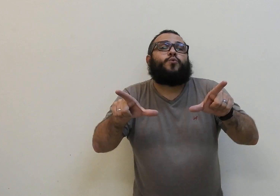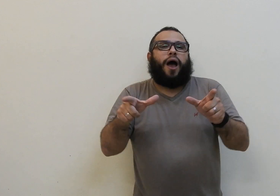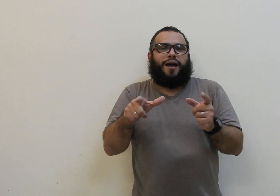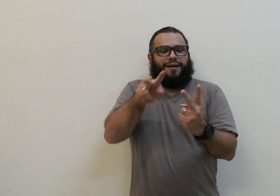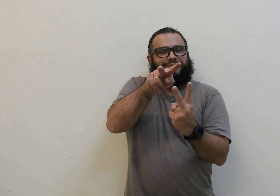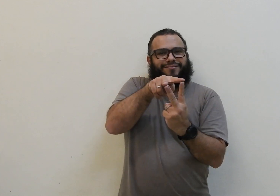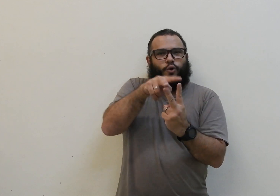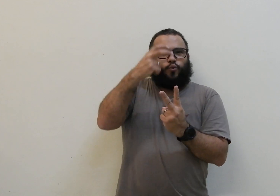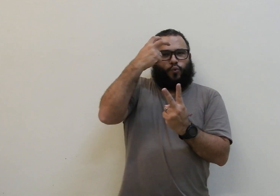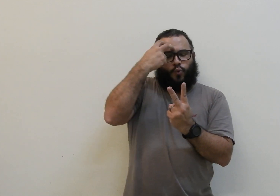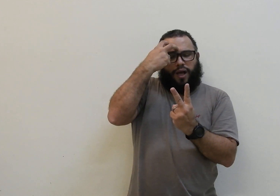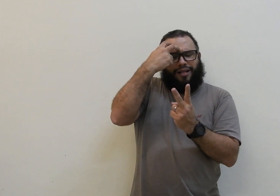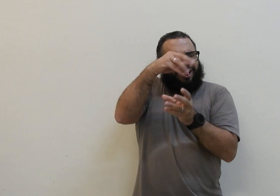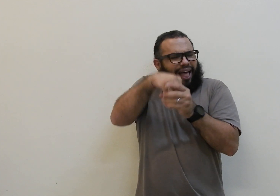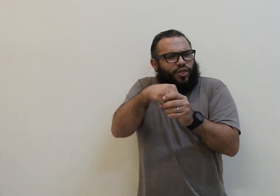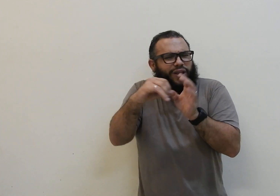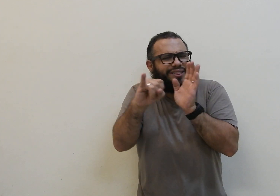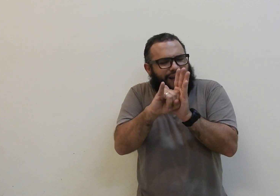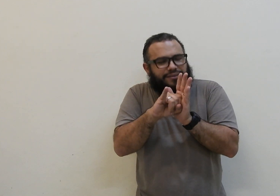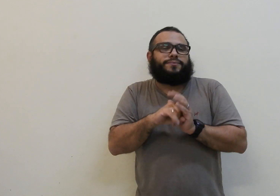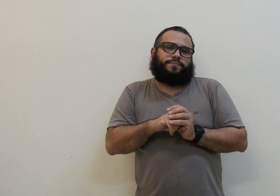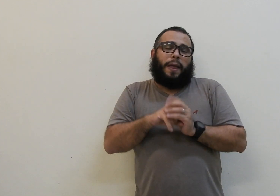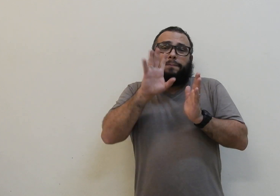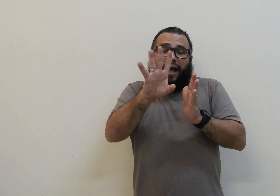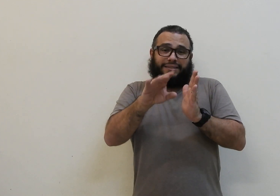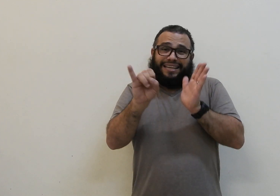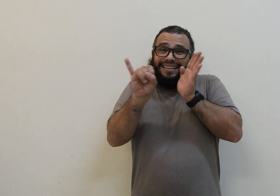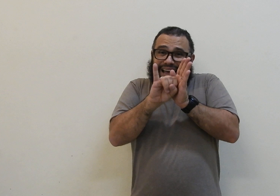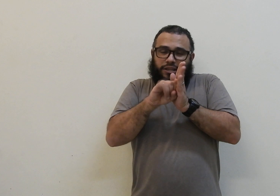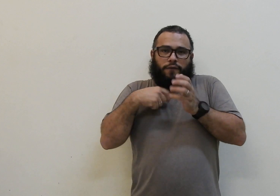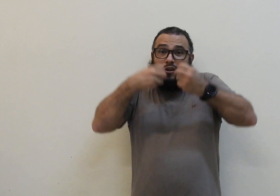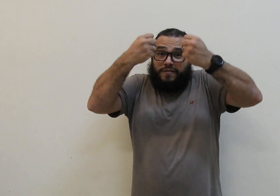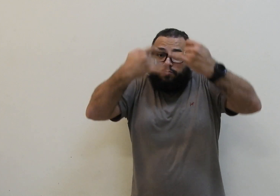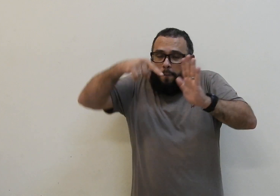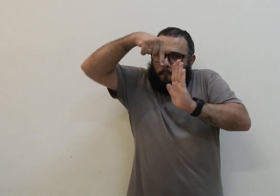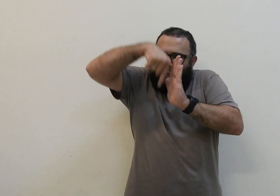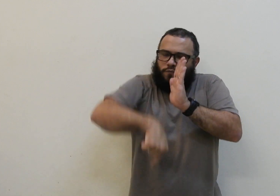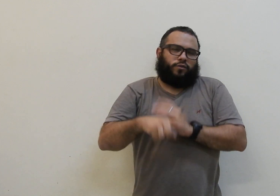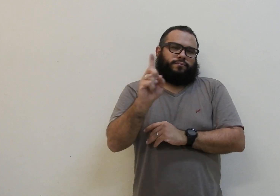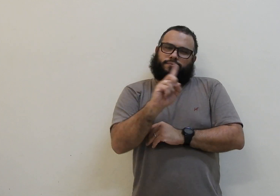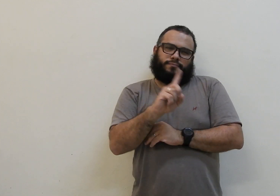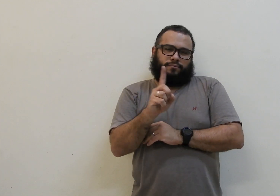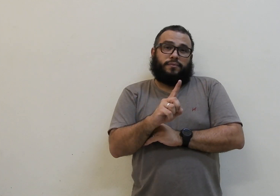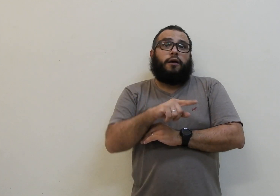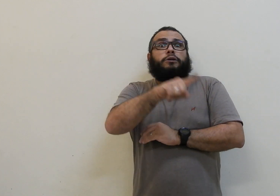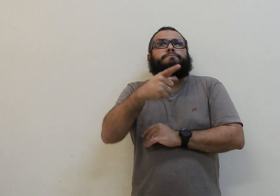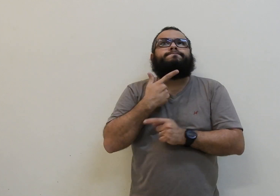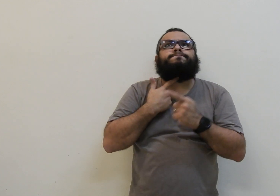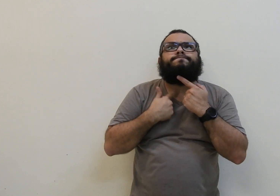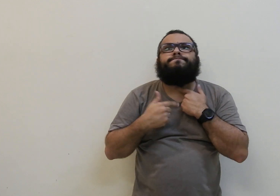A língua, a comunicação, a cultura, a identidade, tudo isso faz, né, o todo